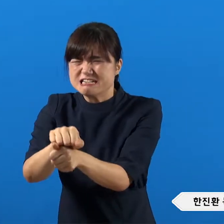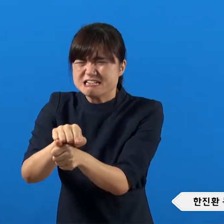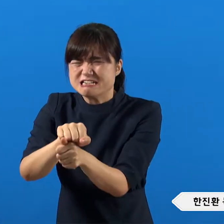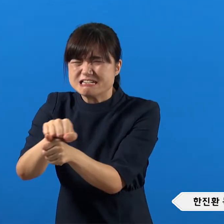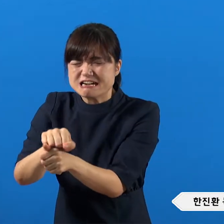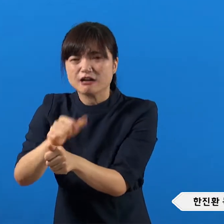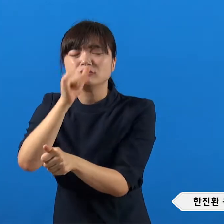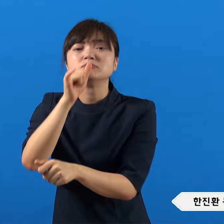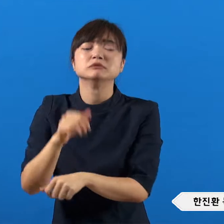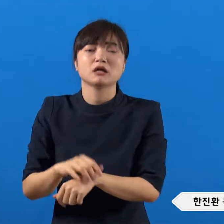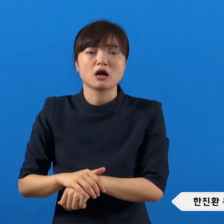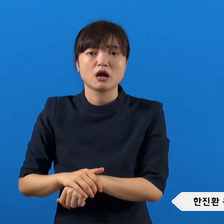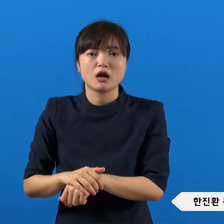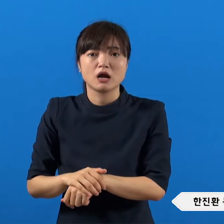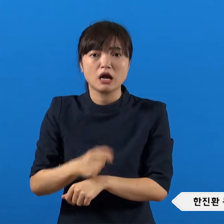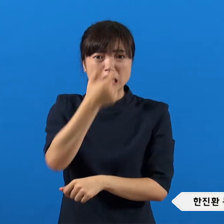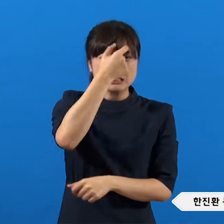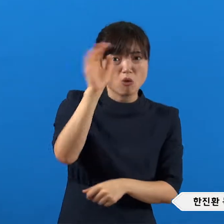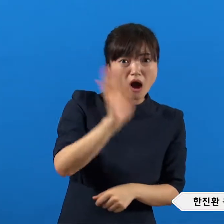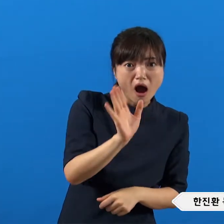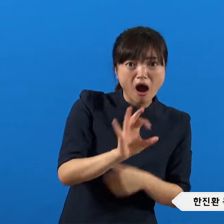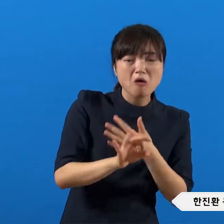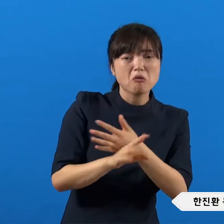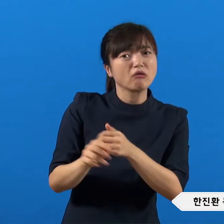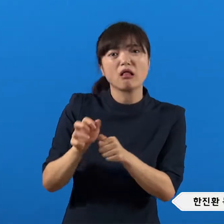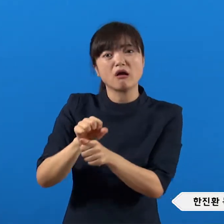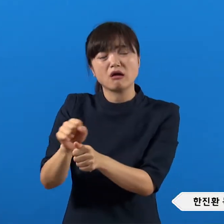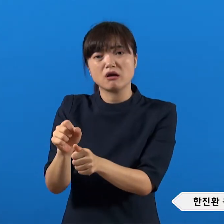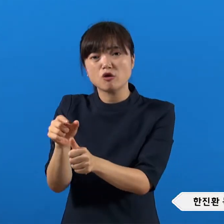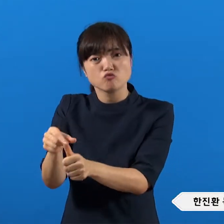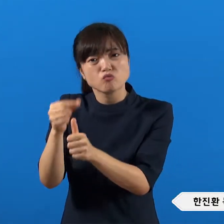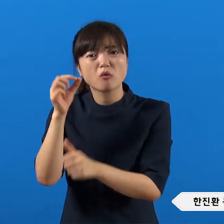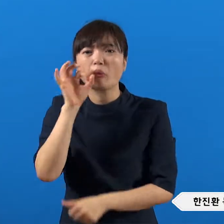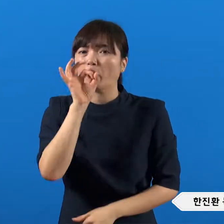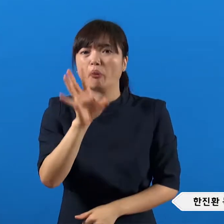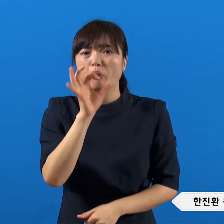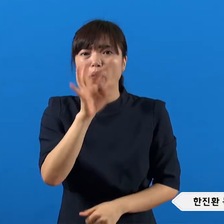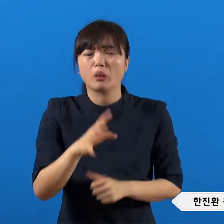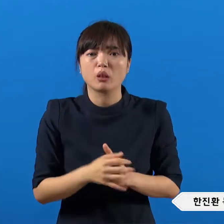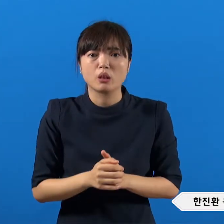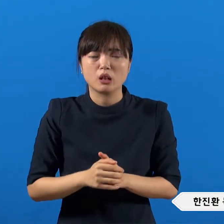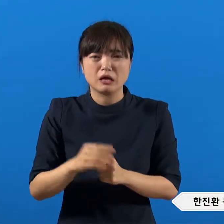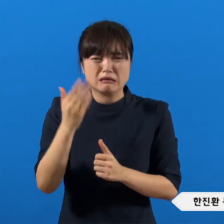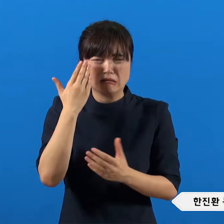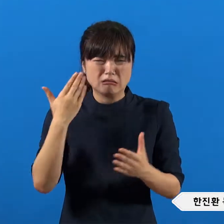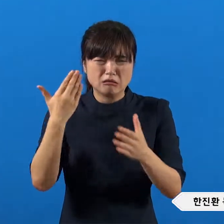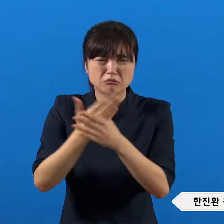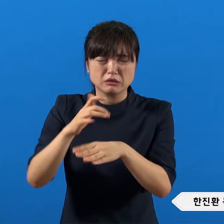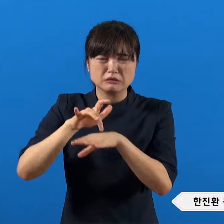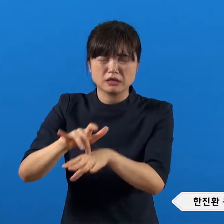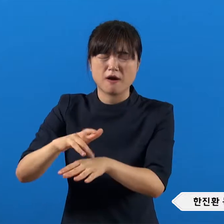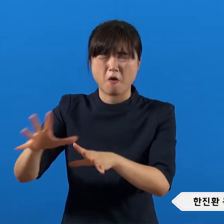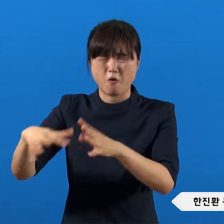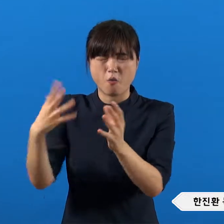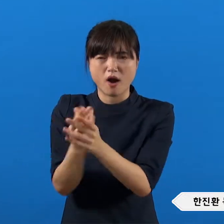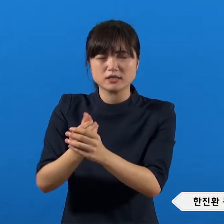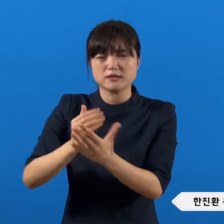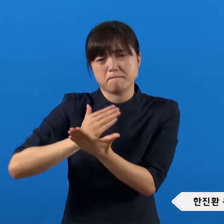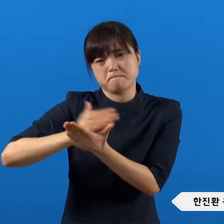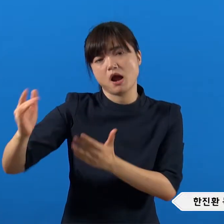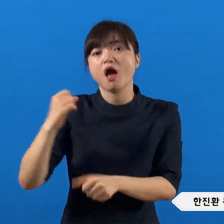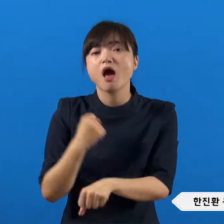있습니다. 기도하지 않을 수가 없습니다. 어둠의 세력을 결박해 주시도록